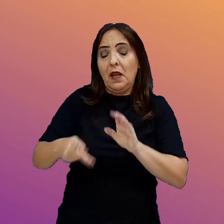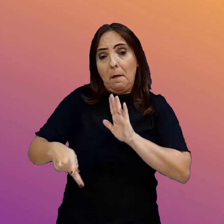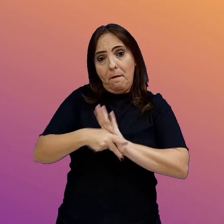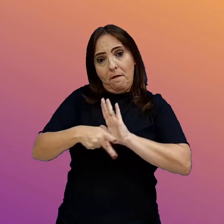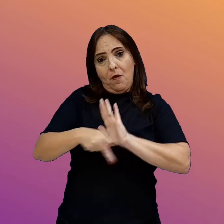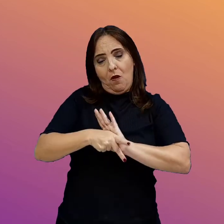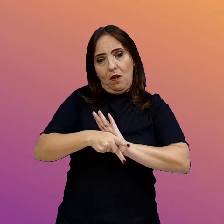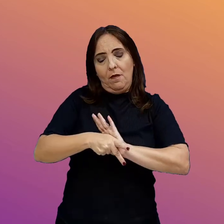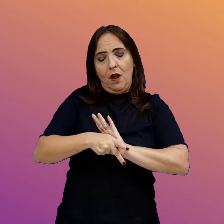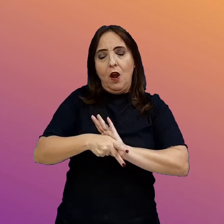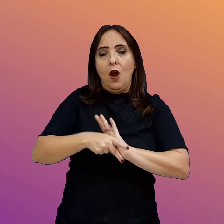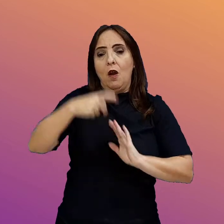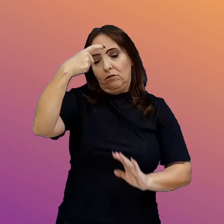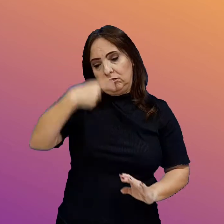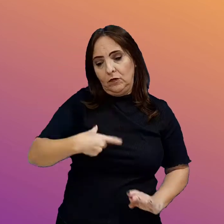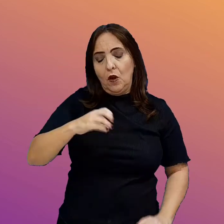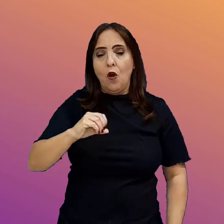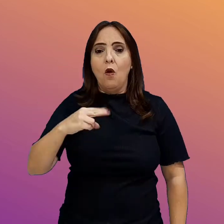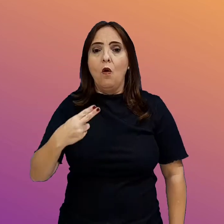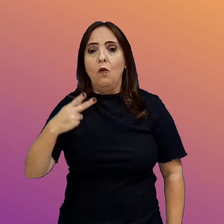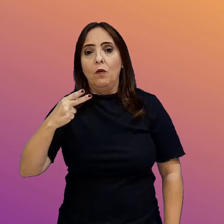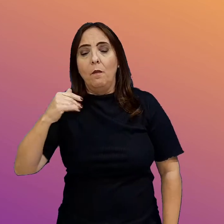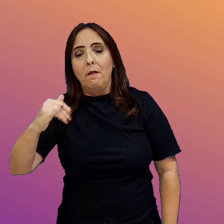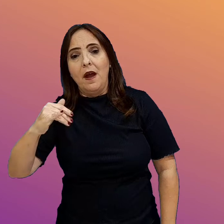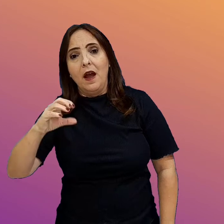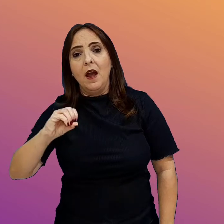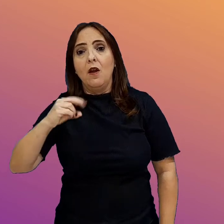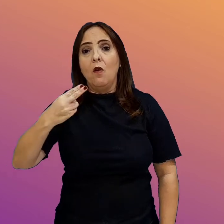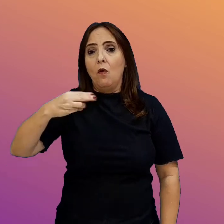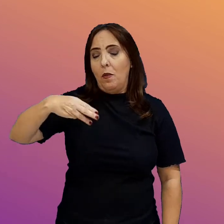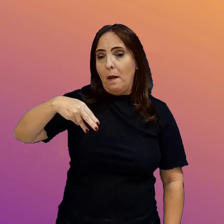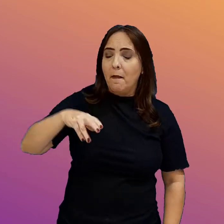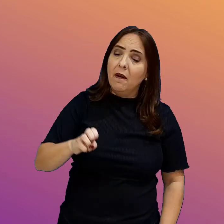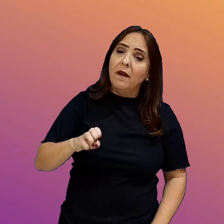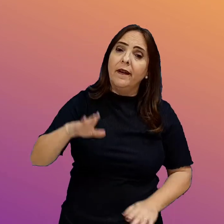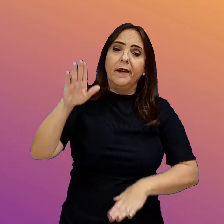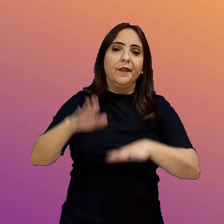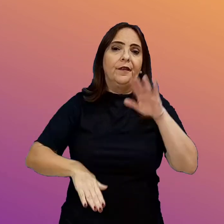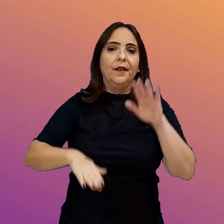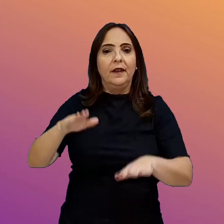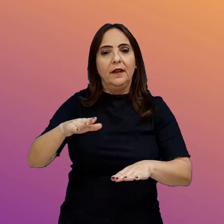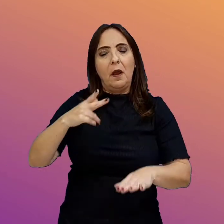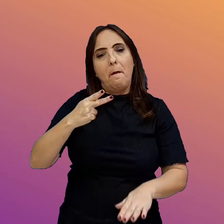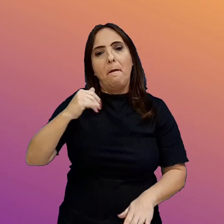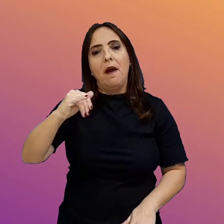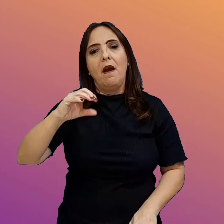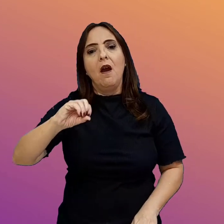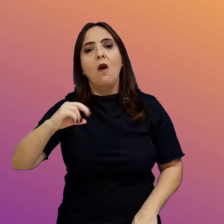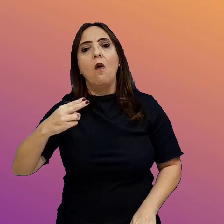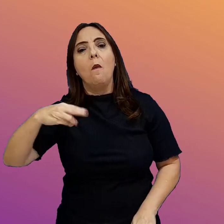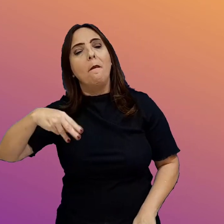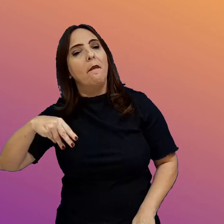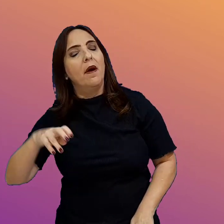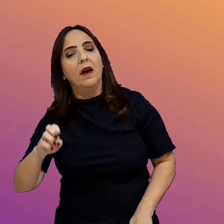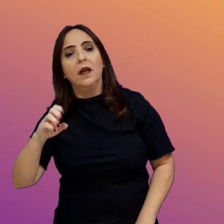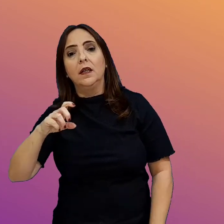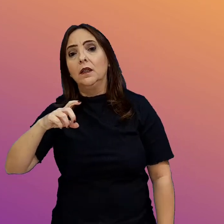deles, né? Por alguma razão que eles não puderam, né, realizar, então